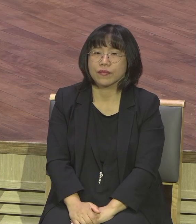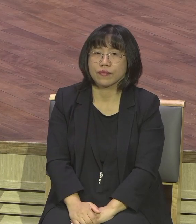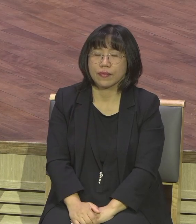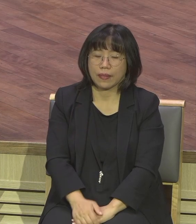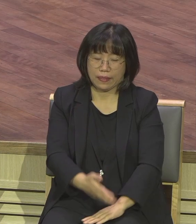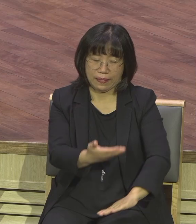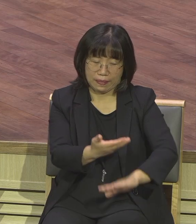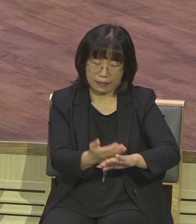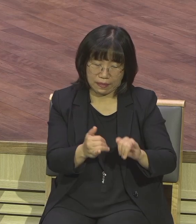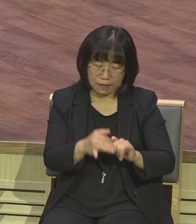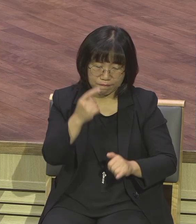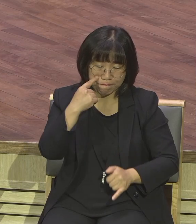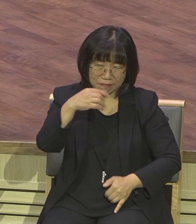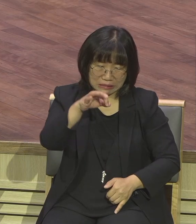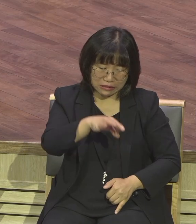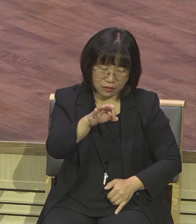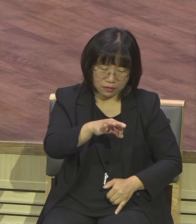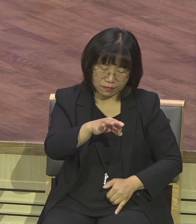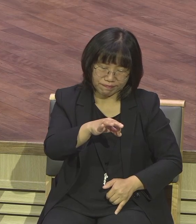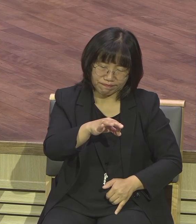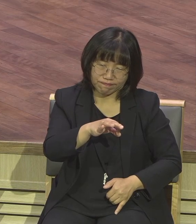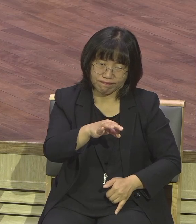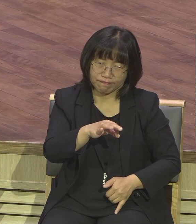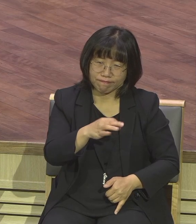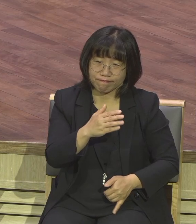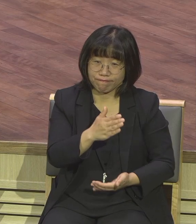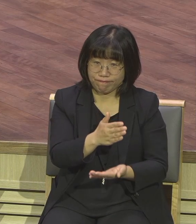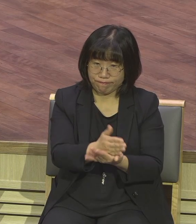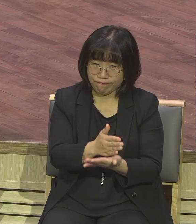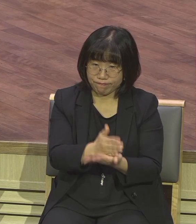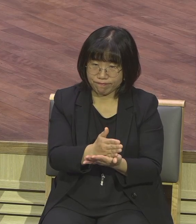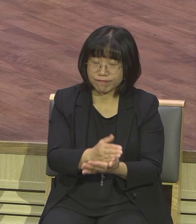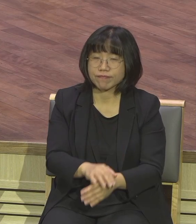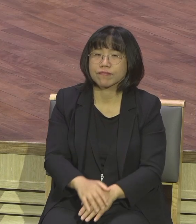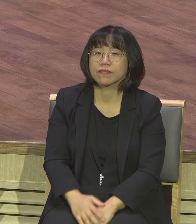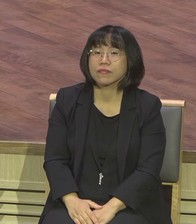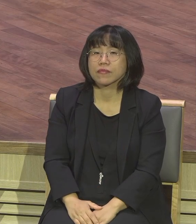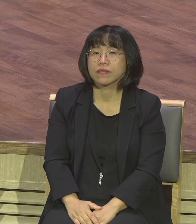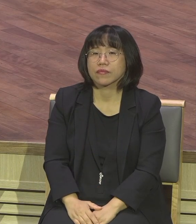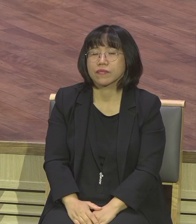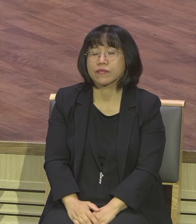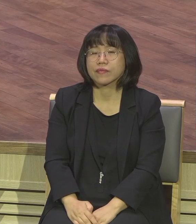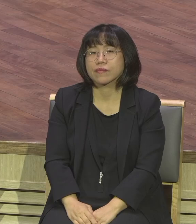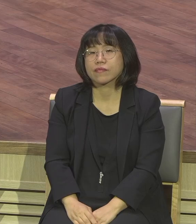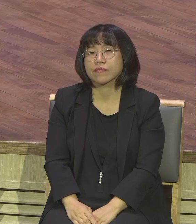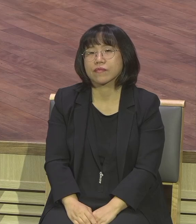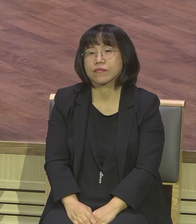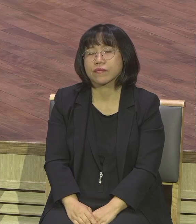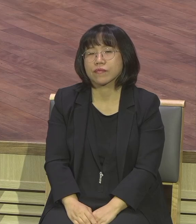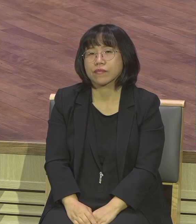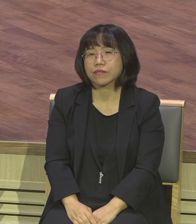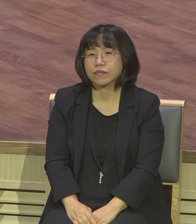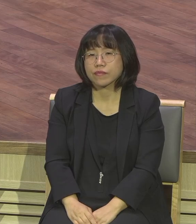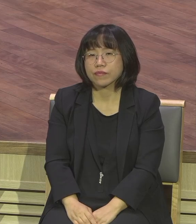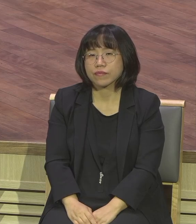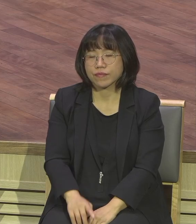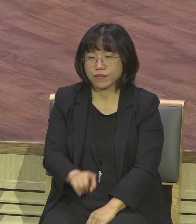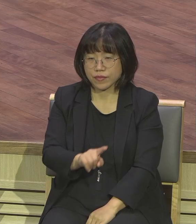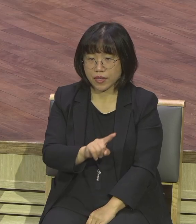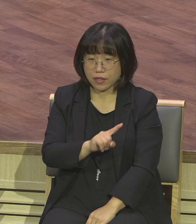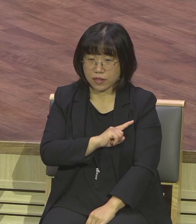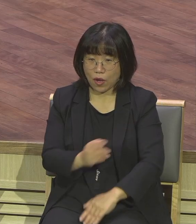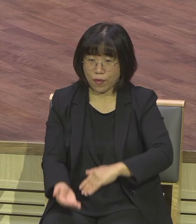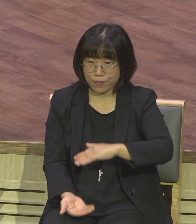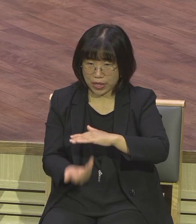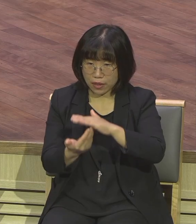희시하게 그냥 굴러다니지, 쓰레기처럼 그래 살지 않지요. 하루살이 같이. 노는 게 다르죠. 서밋이 돼야 되는데. 내 서밋